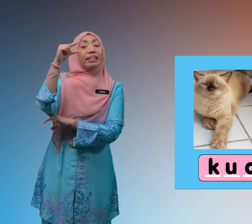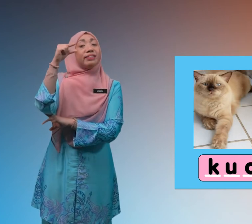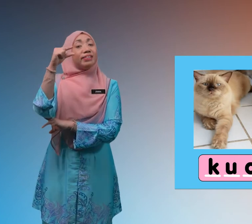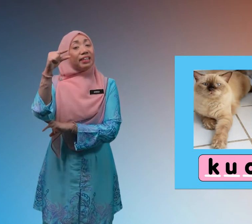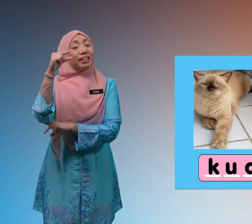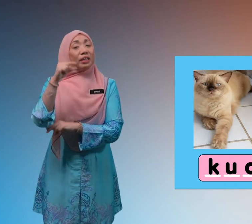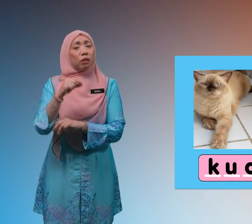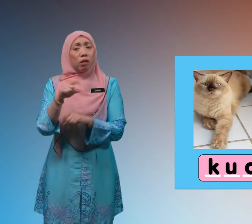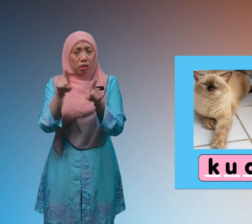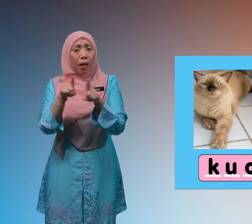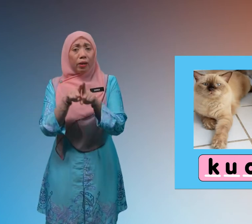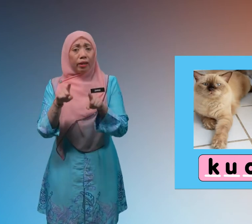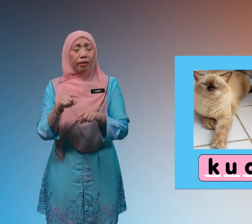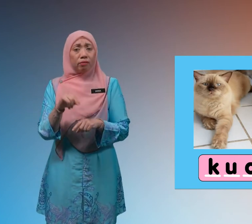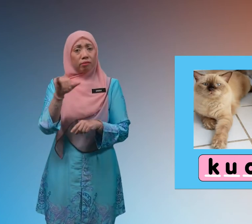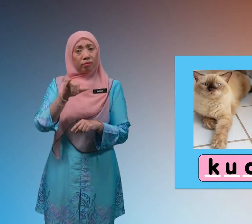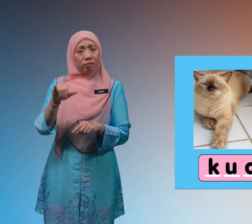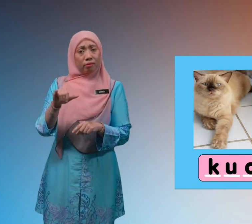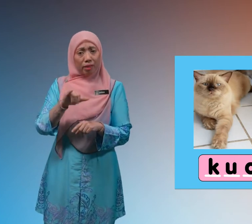K-U-C-I-N-G. Sama kan? Sama.